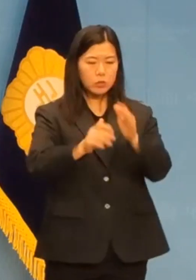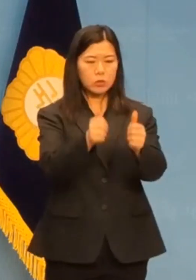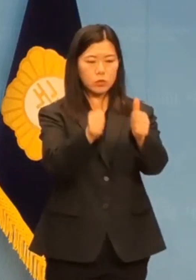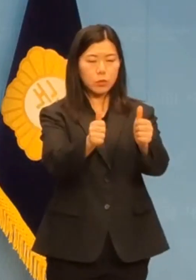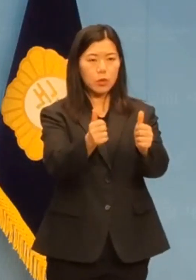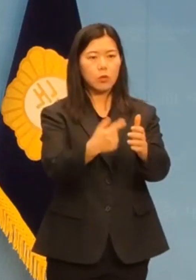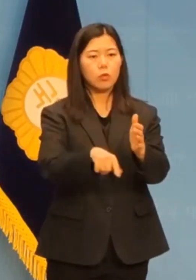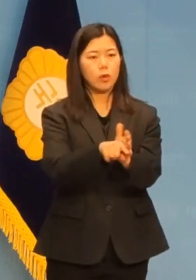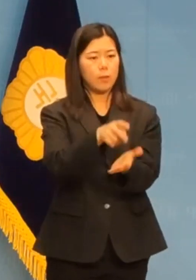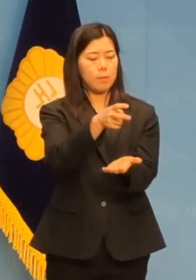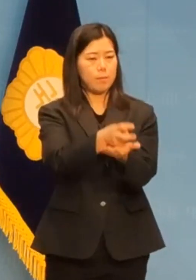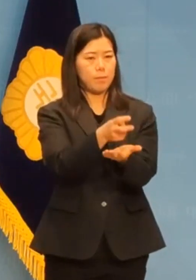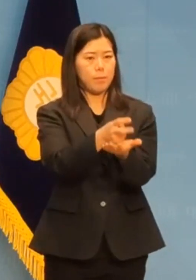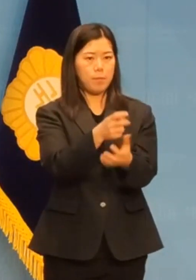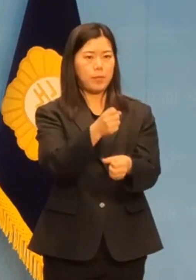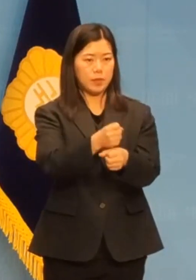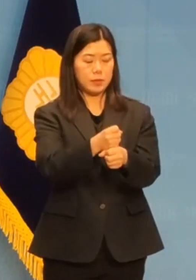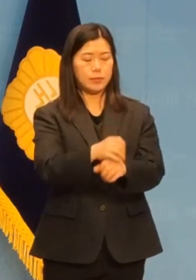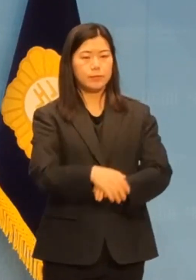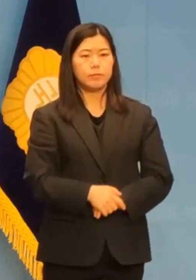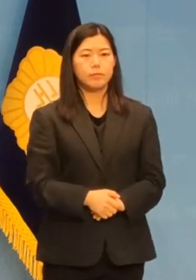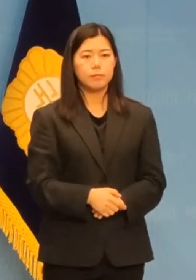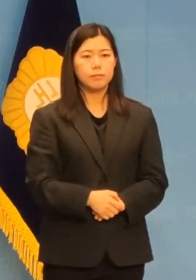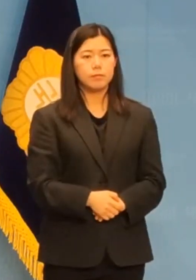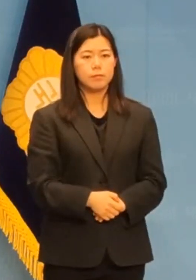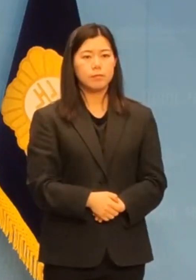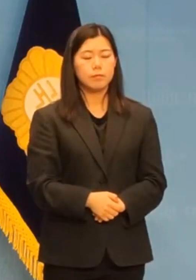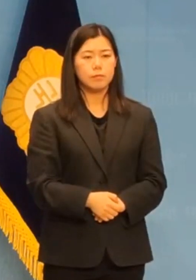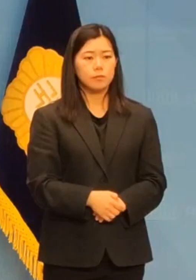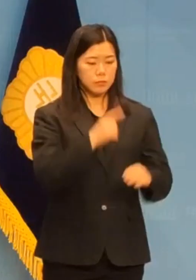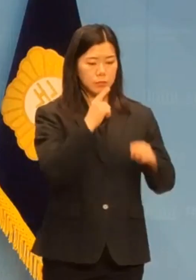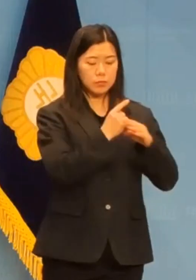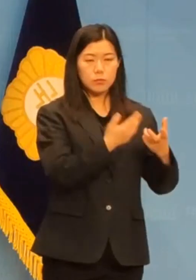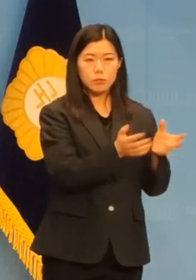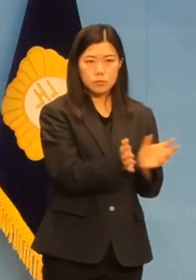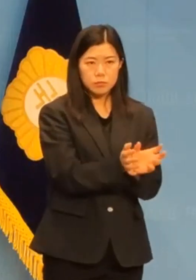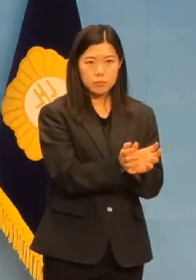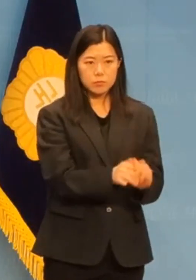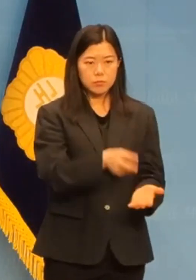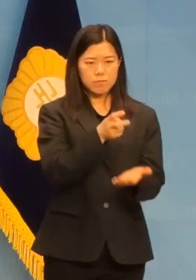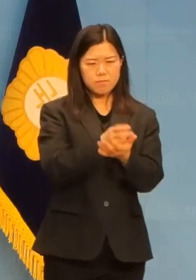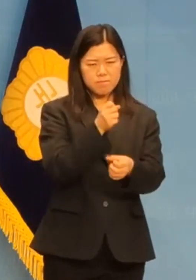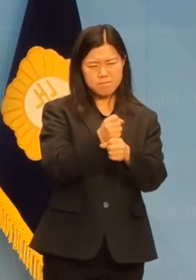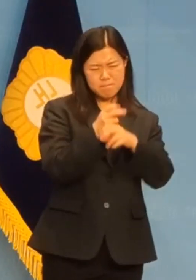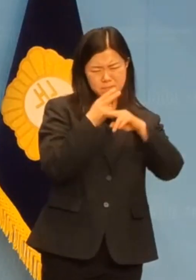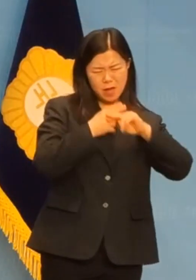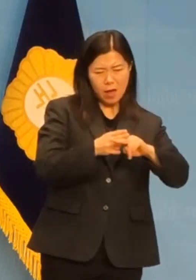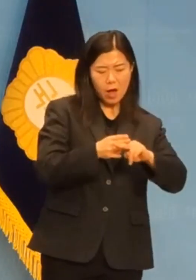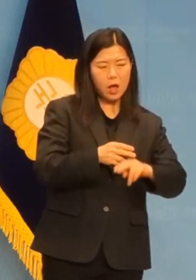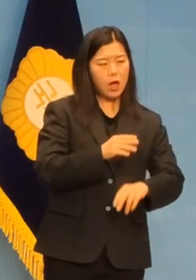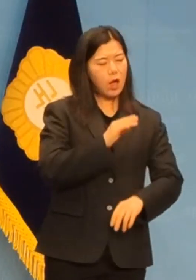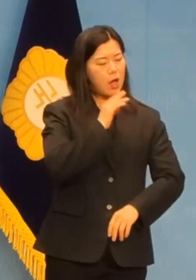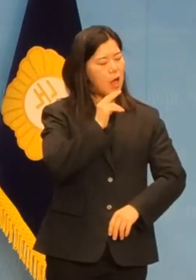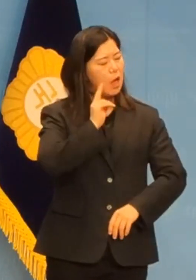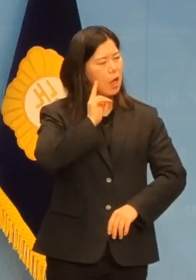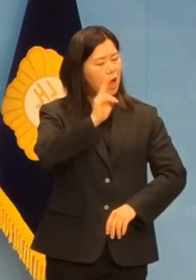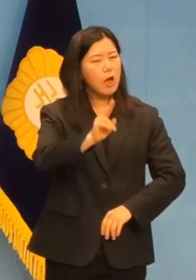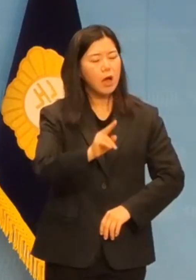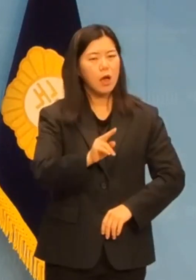제도적 장치를 마련한 것입니다. 더불어민주당의 입법 폭거가 얼마나